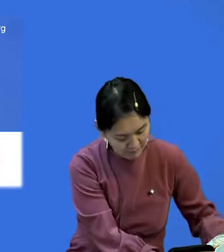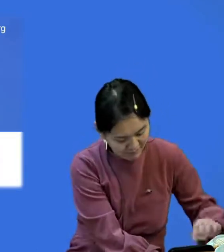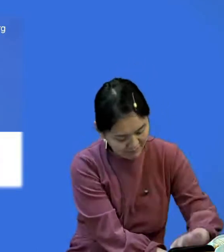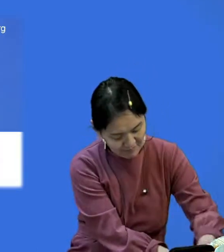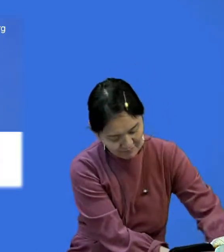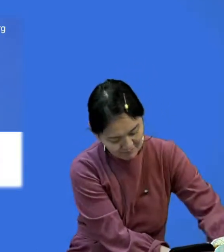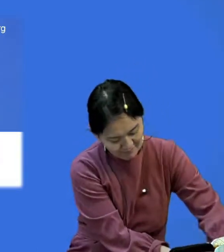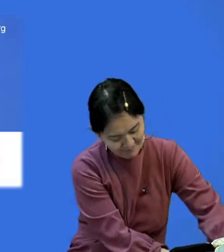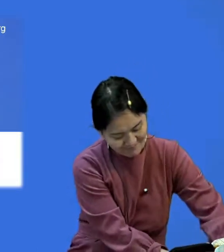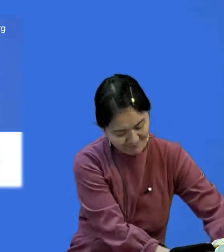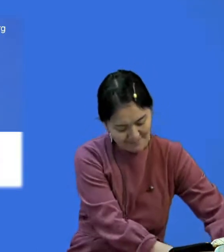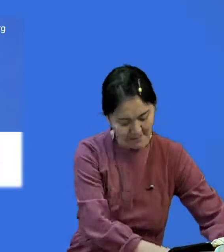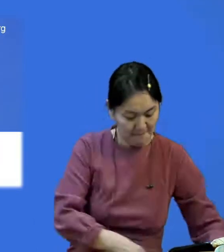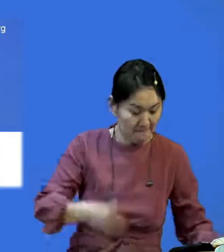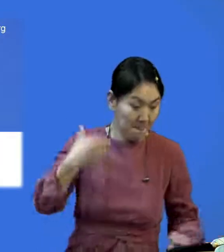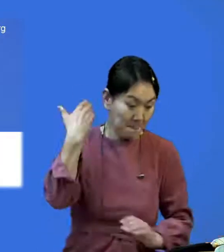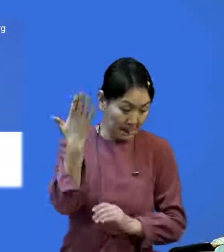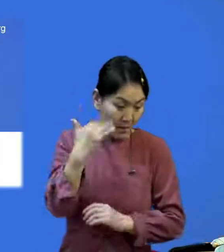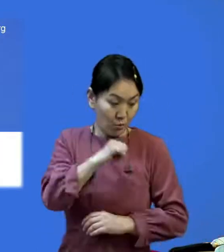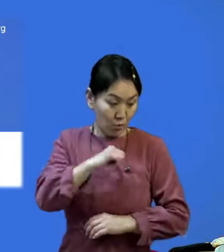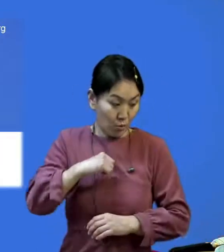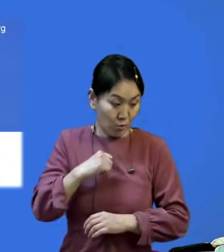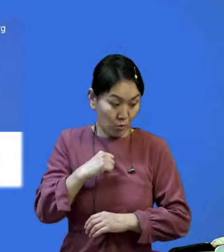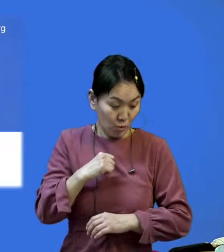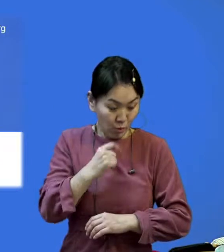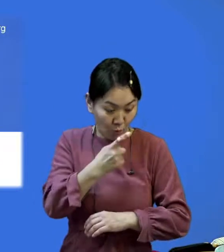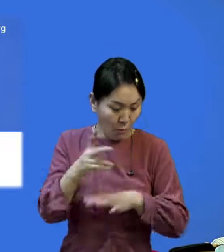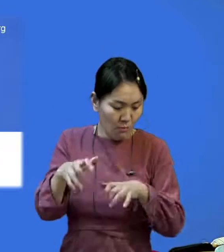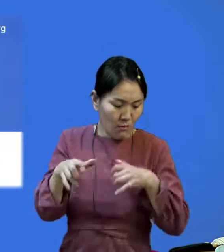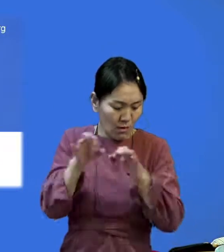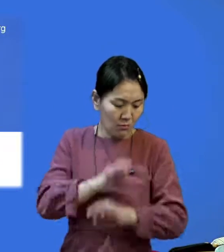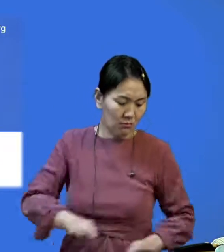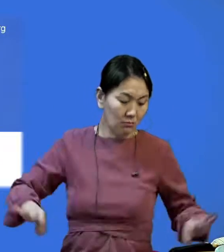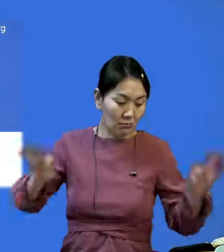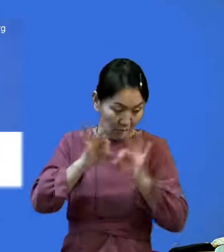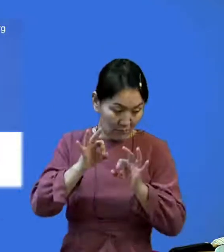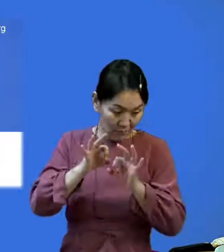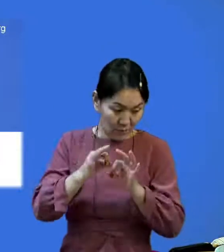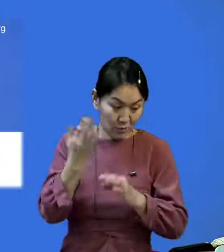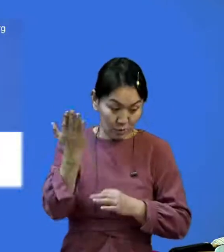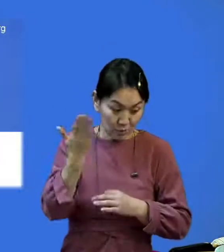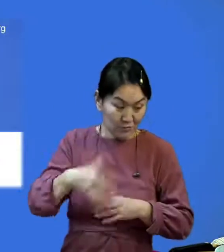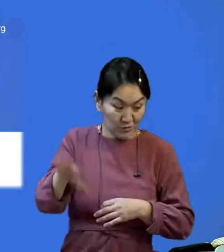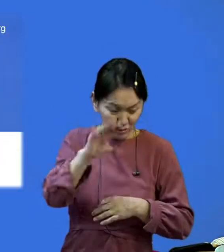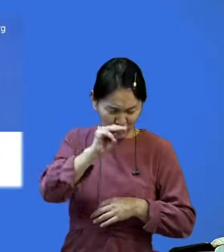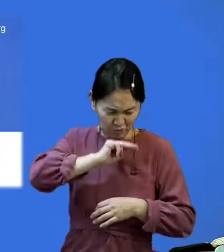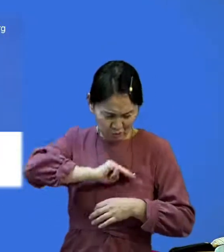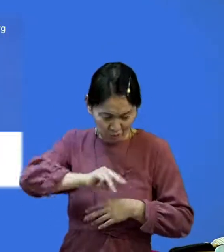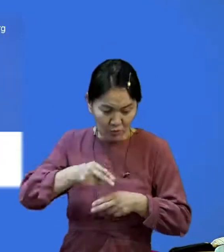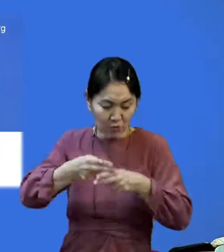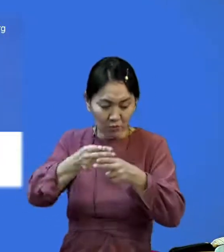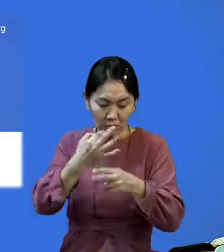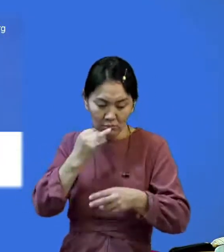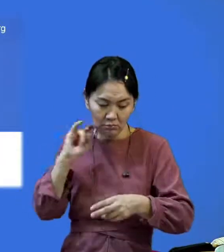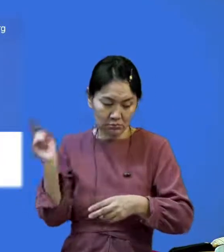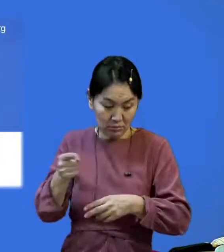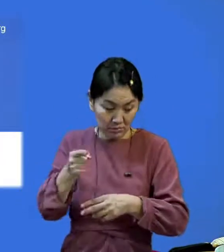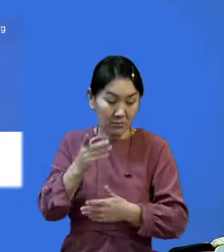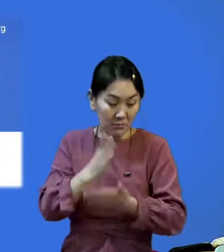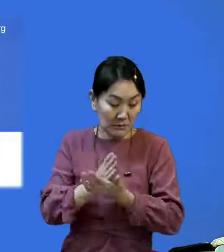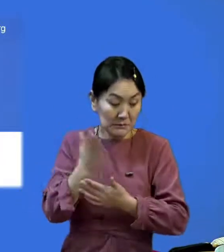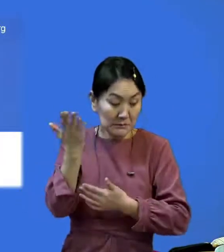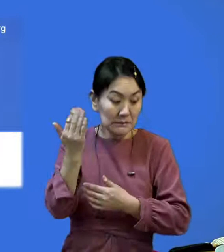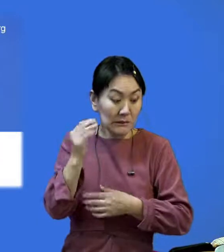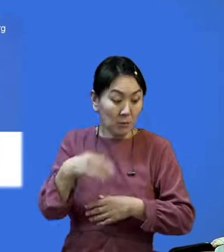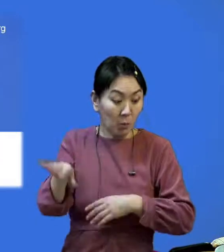хамт онши. Тэр өөрийнхөө харамлалгүй, харин түүнийг бид бүхний төлөө тушаасан юм. Тэгвэл тэр